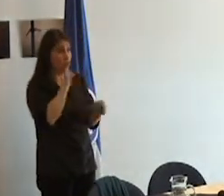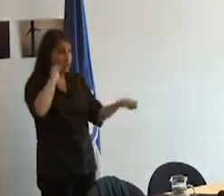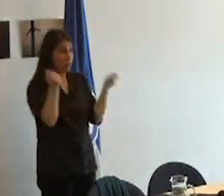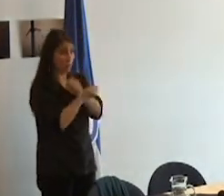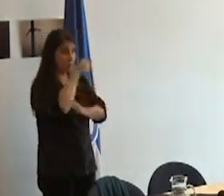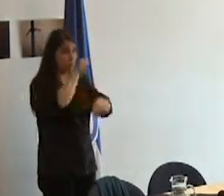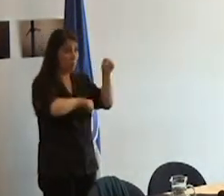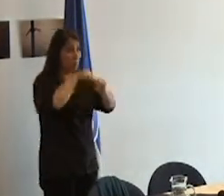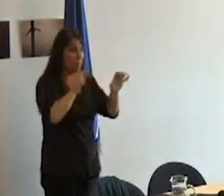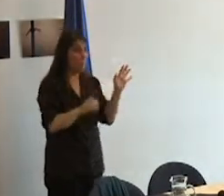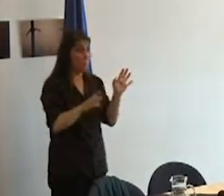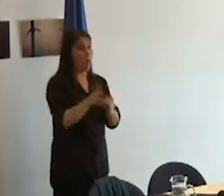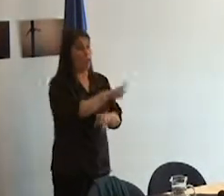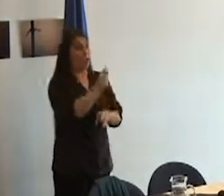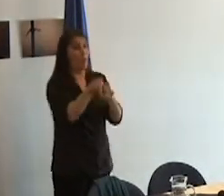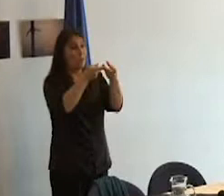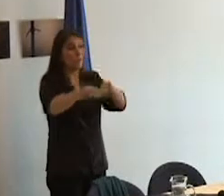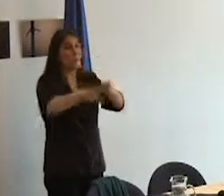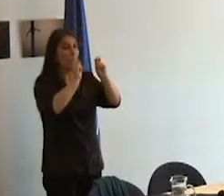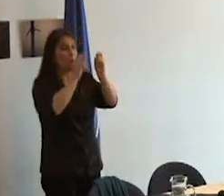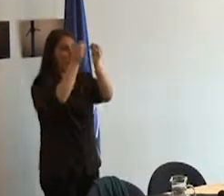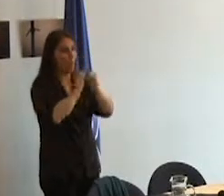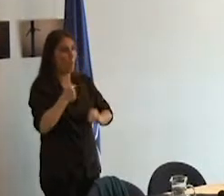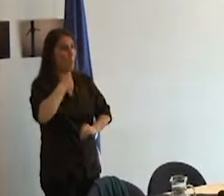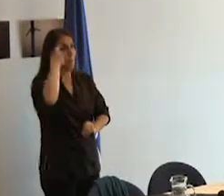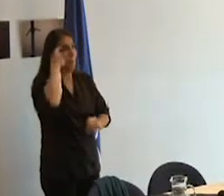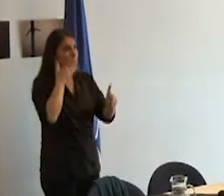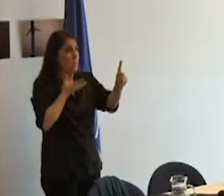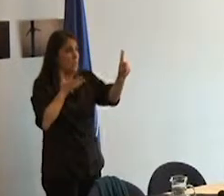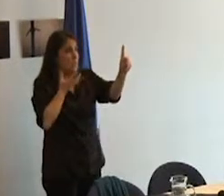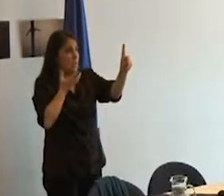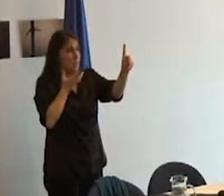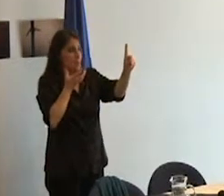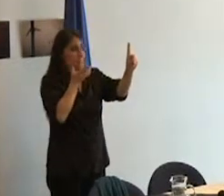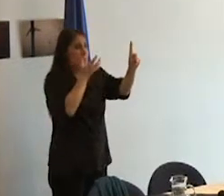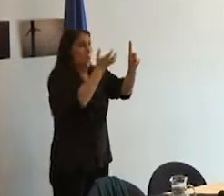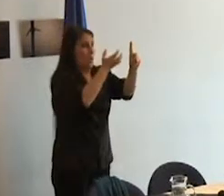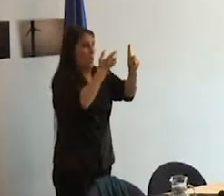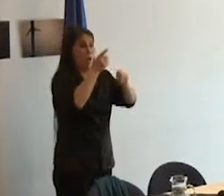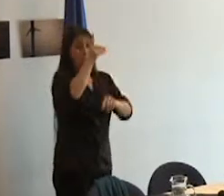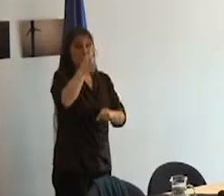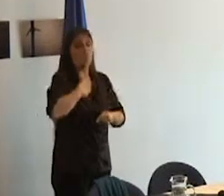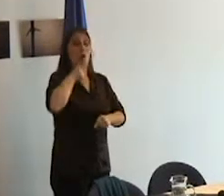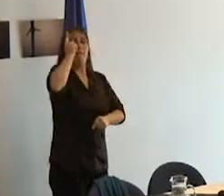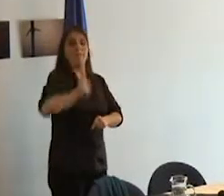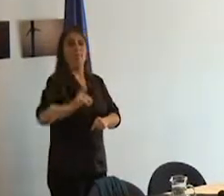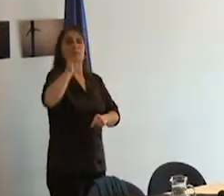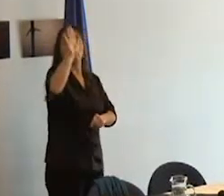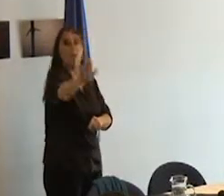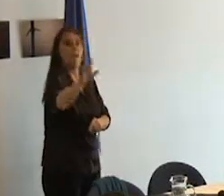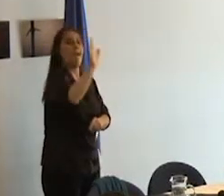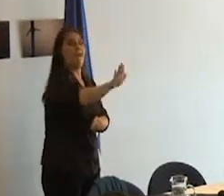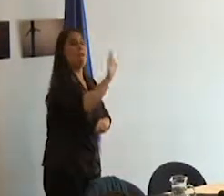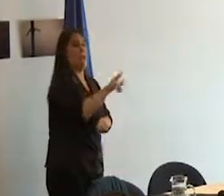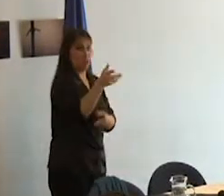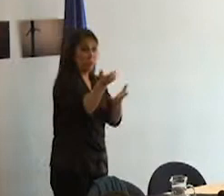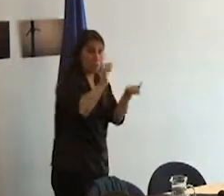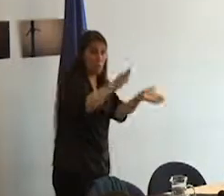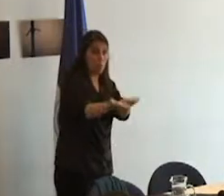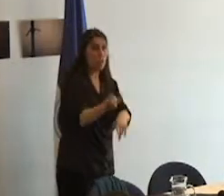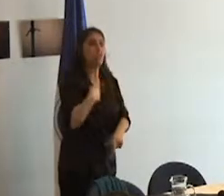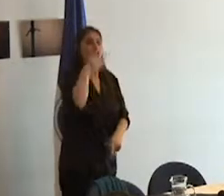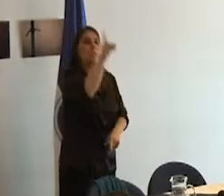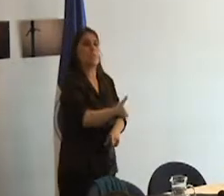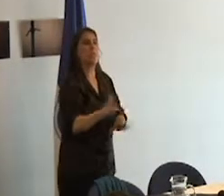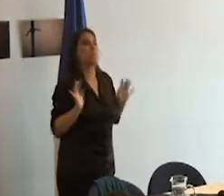nueva y arrasadora utopía de la vida, donde nadie pueda decidir por otros hasta la forma de morir,